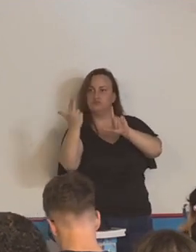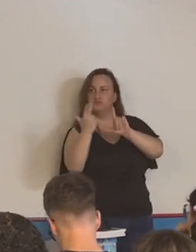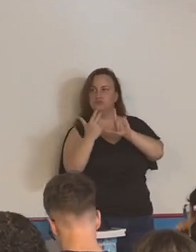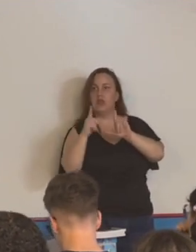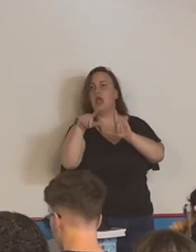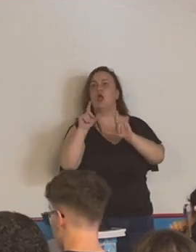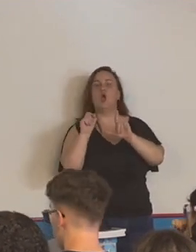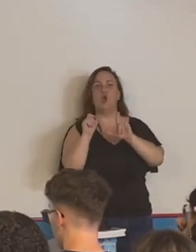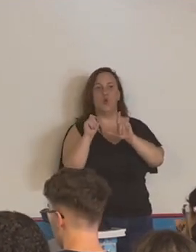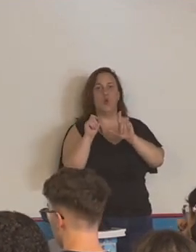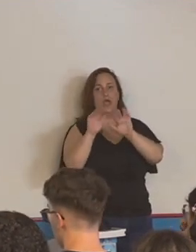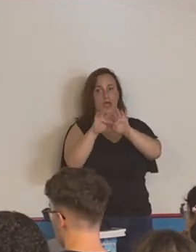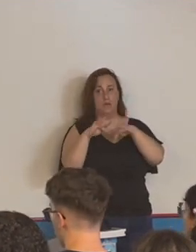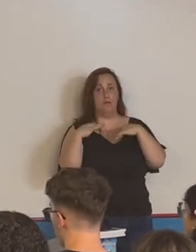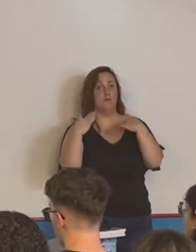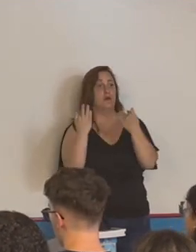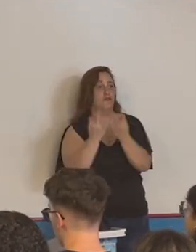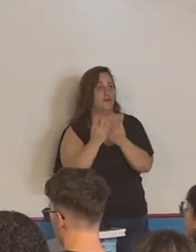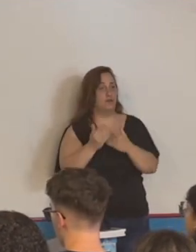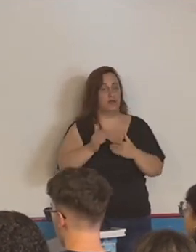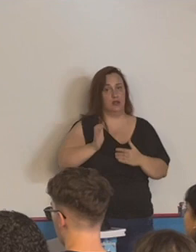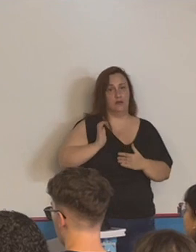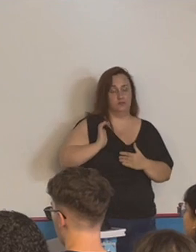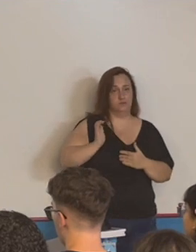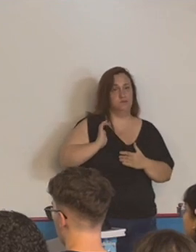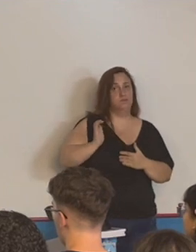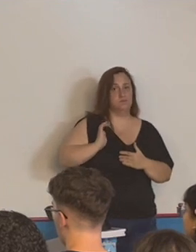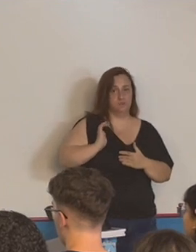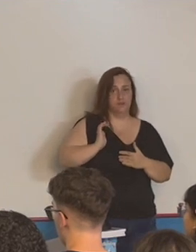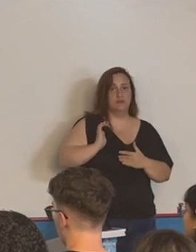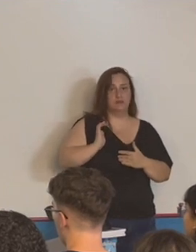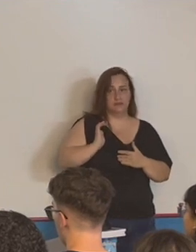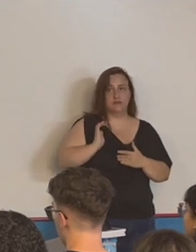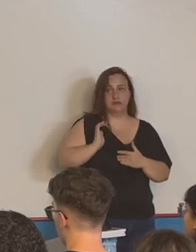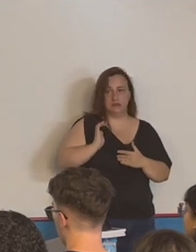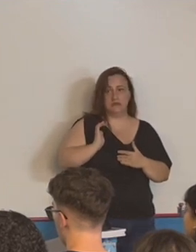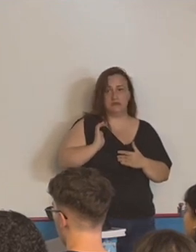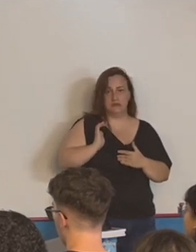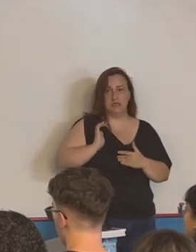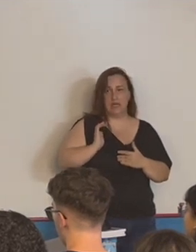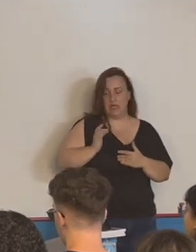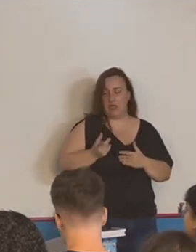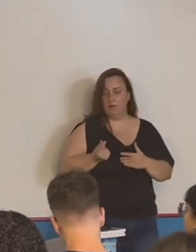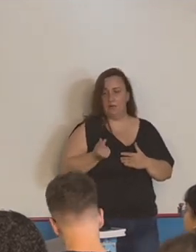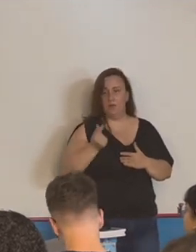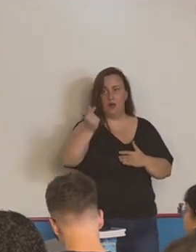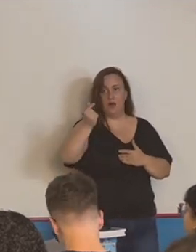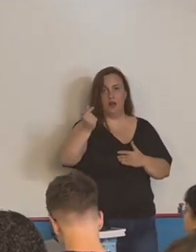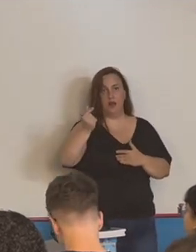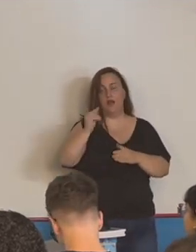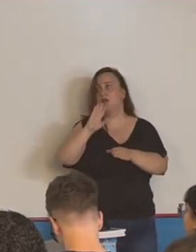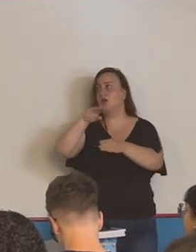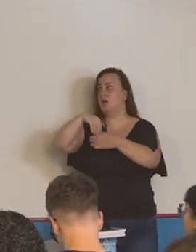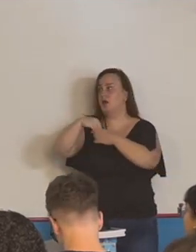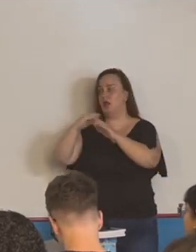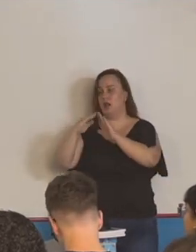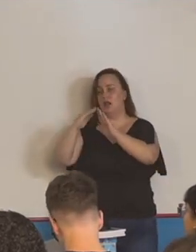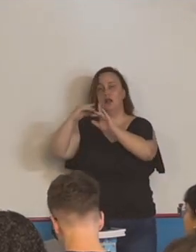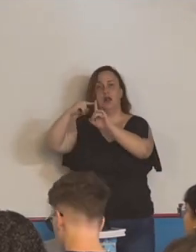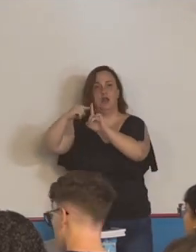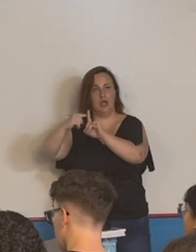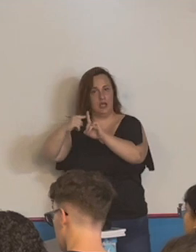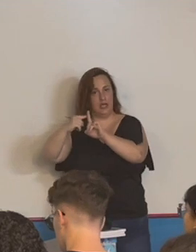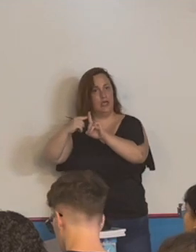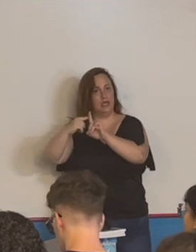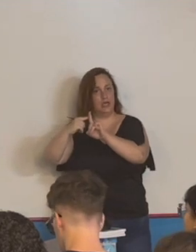uma tradicional família de classe média alta brasileira, né? Uma igreja,